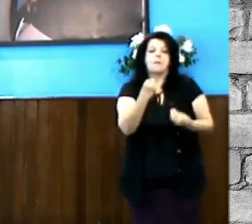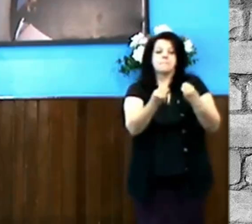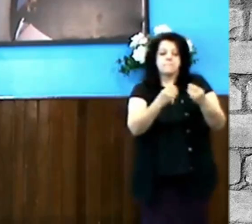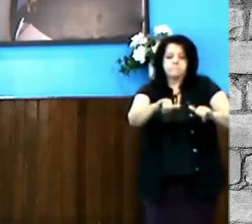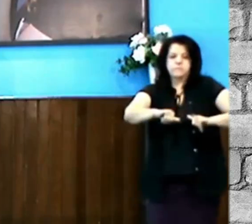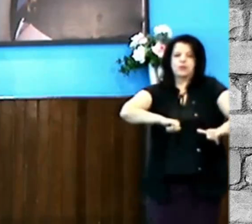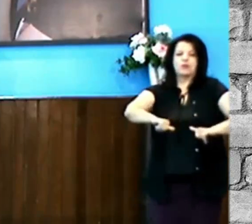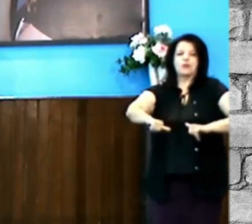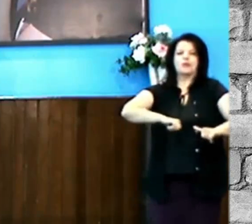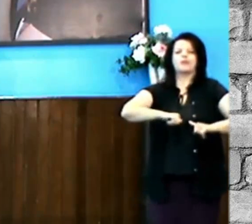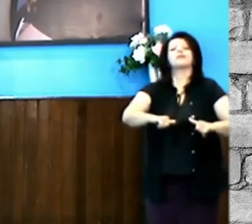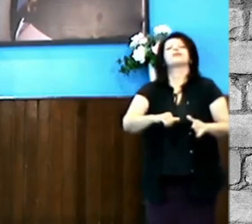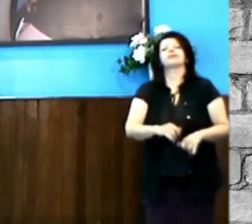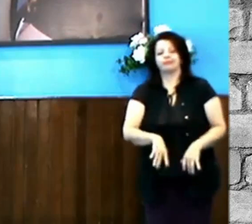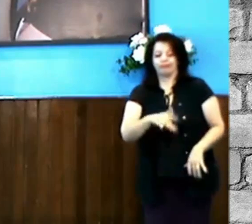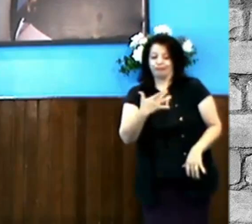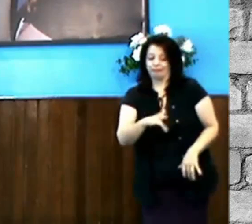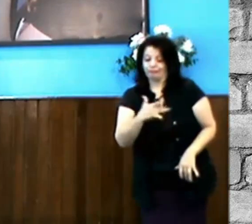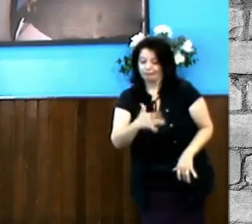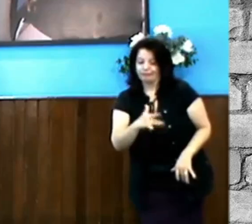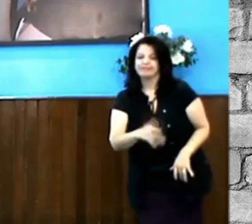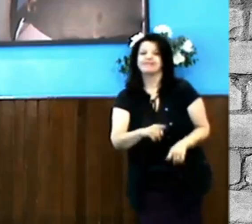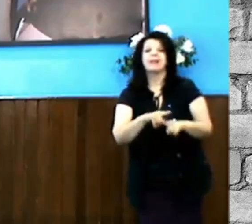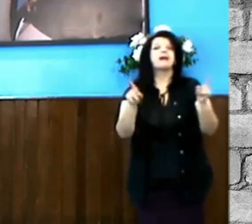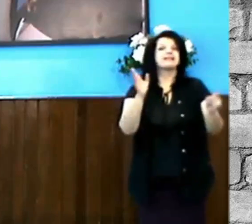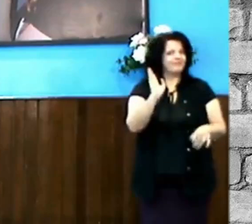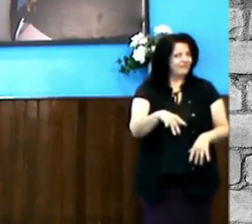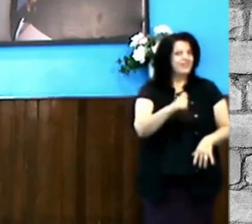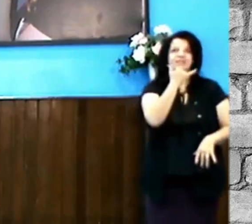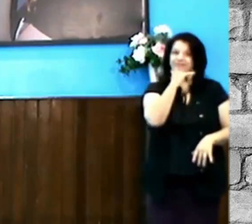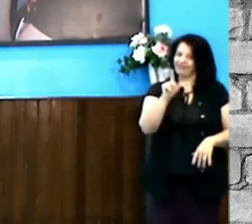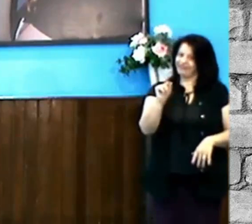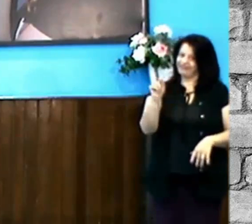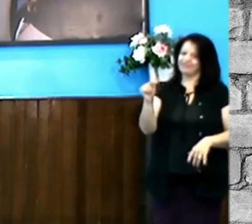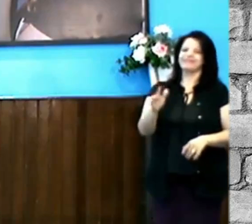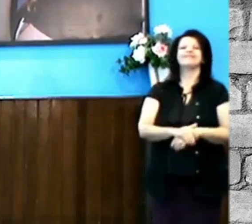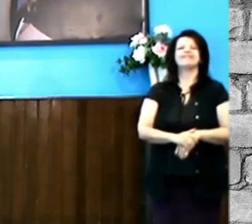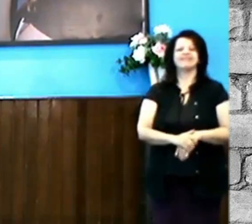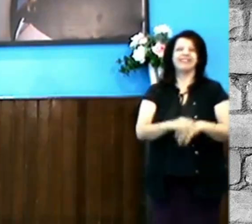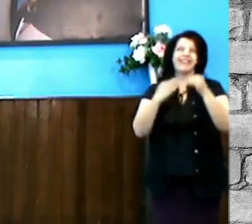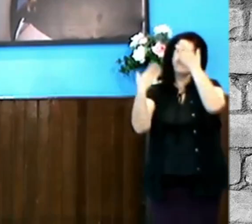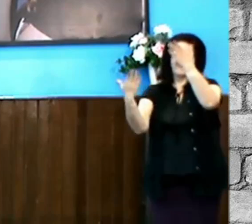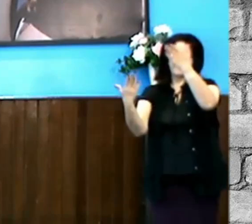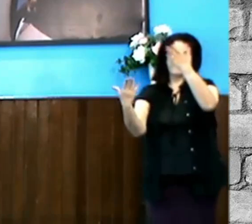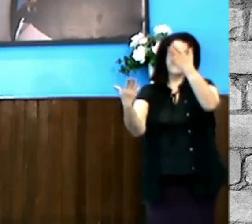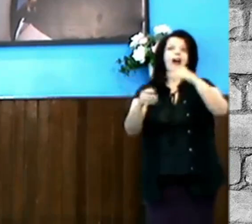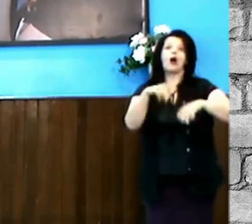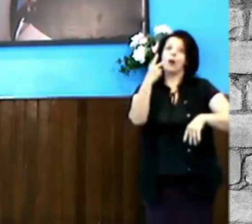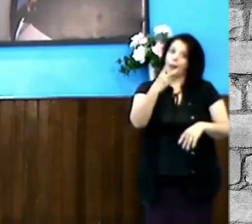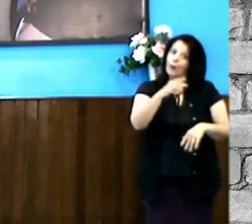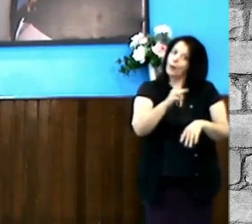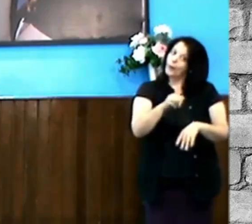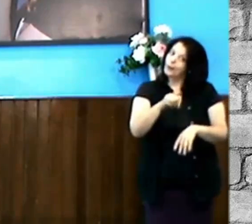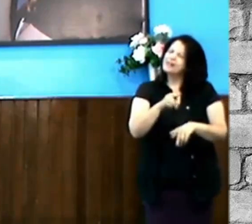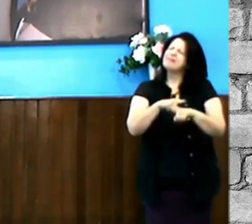sofri. Olha, difícil. Mas pastor, já perdoei. Eu falava: poxa vida, que bom, graças a Deus. Daqui 2 minutinhos ele falava: